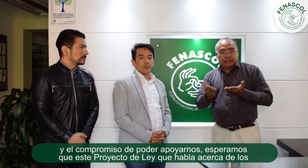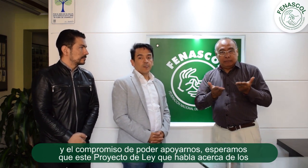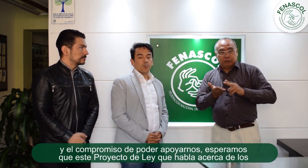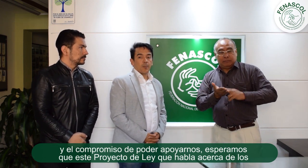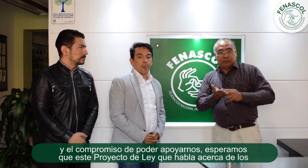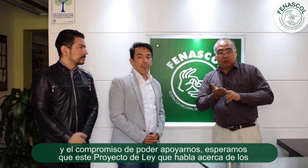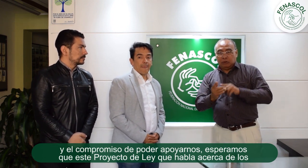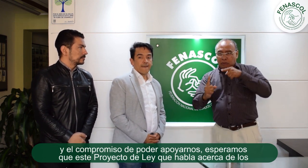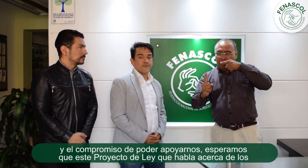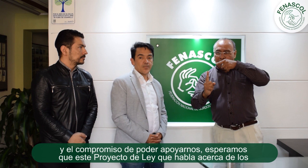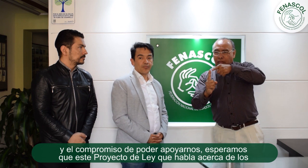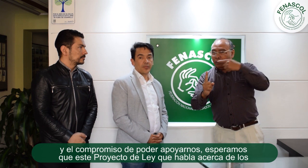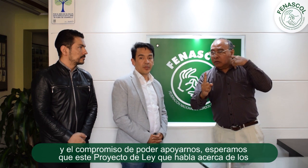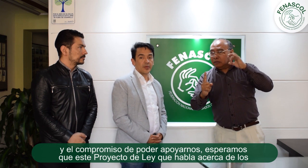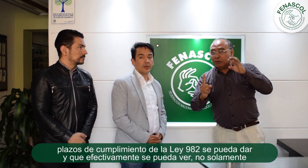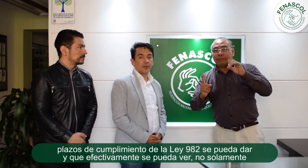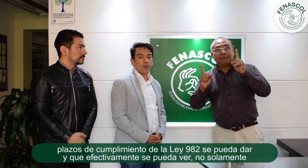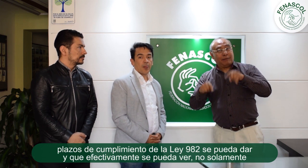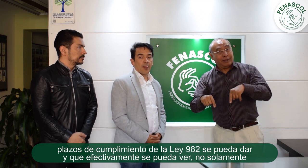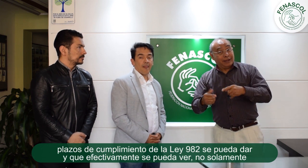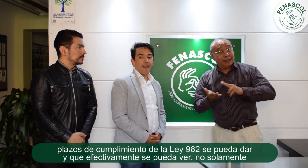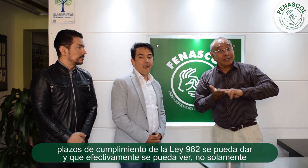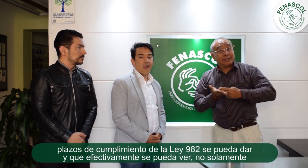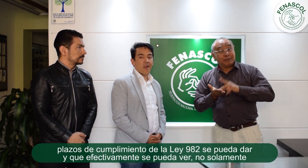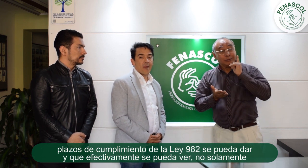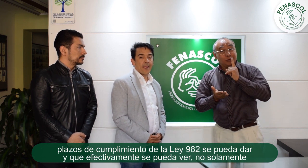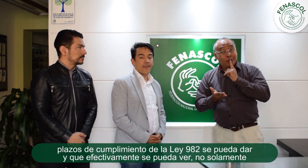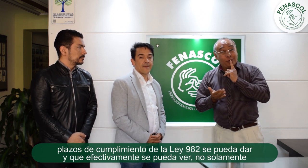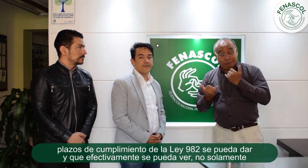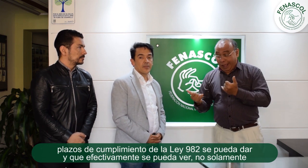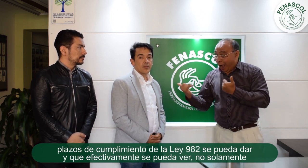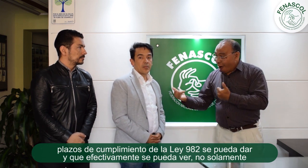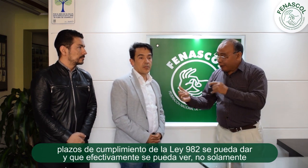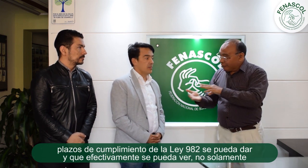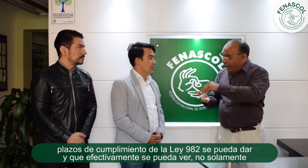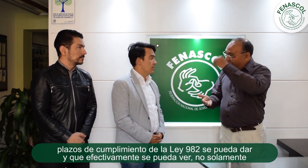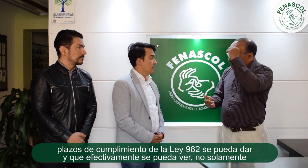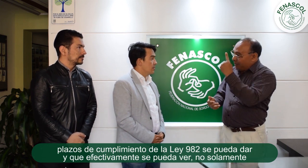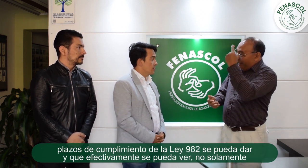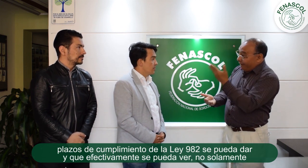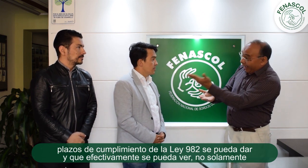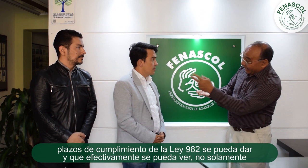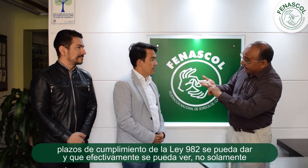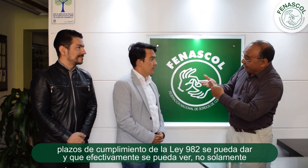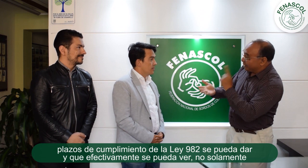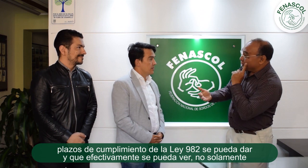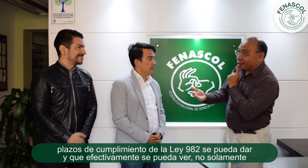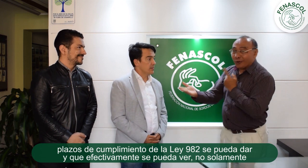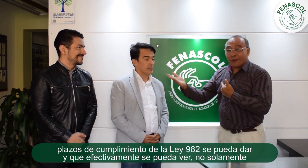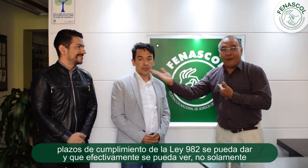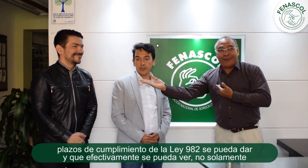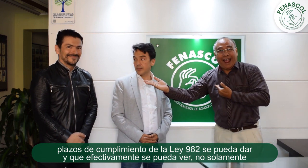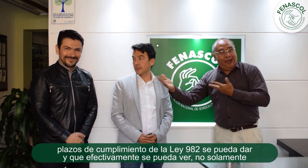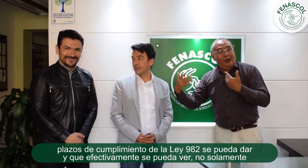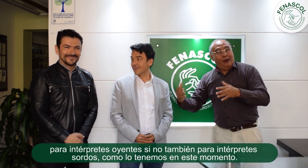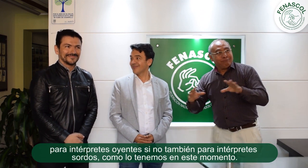este proyecto de ley que habla acerca de los plazos de cumplimiento de la Ley 982 se pueda dar y que efectivamente se